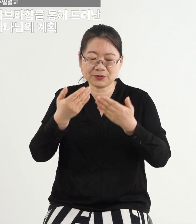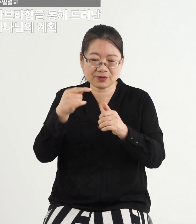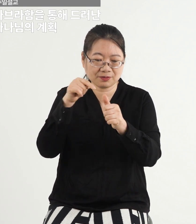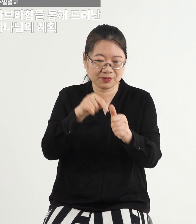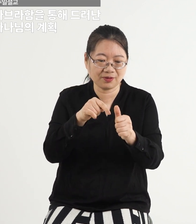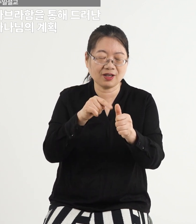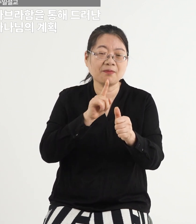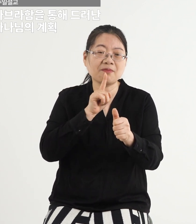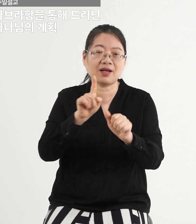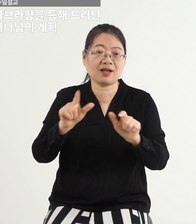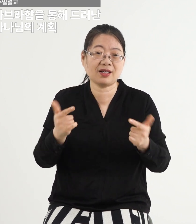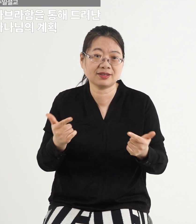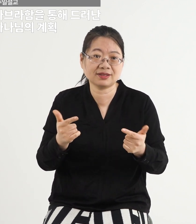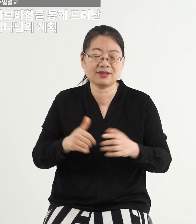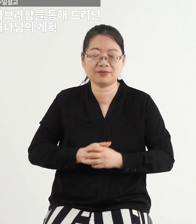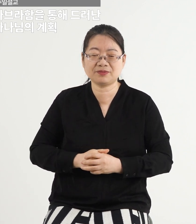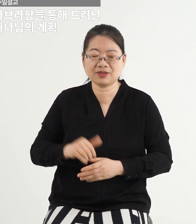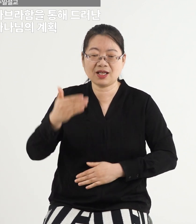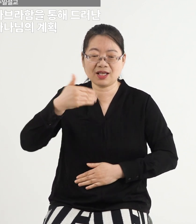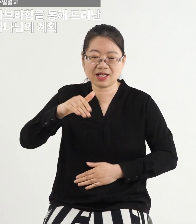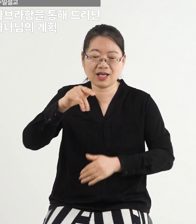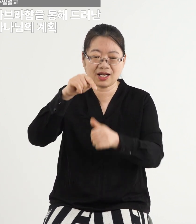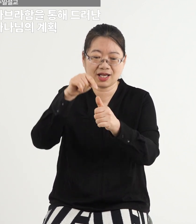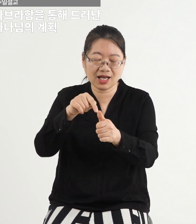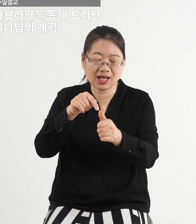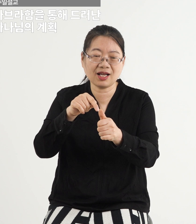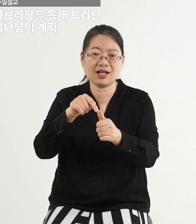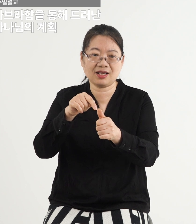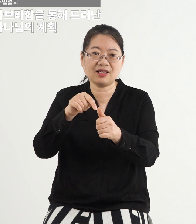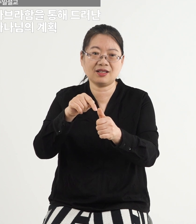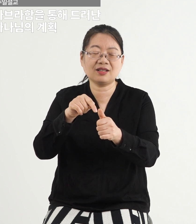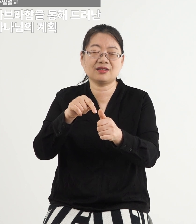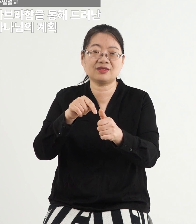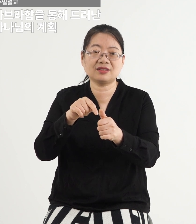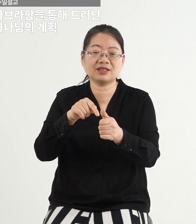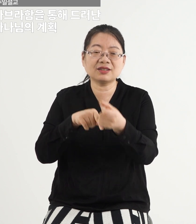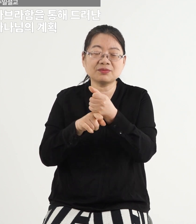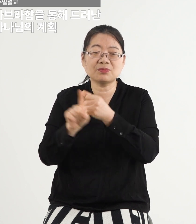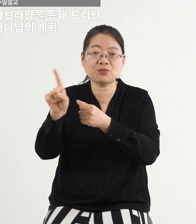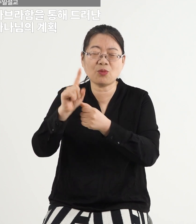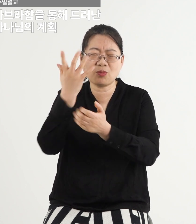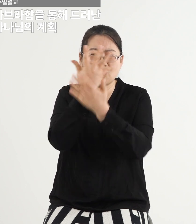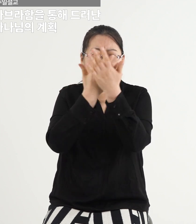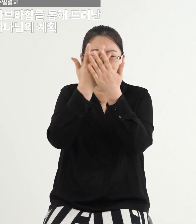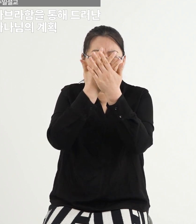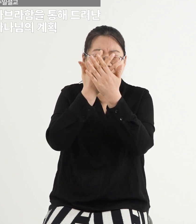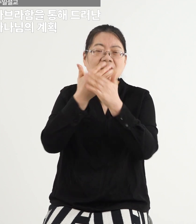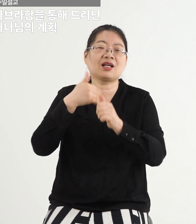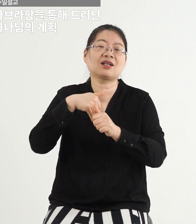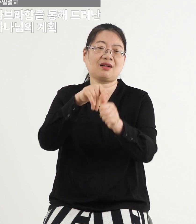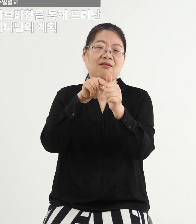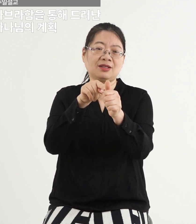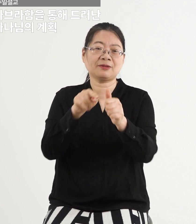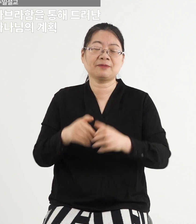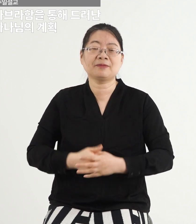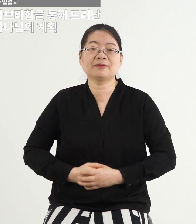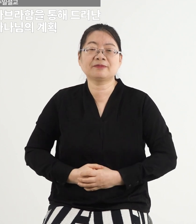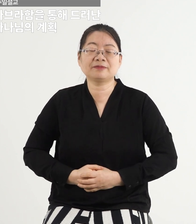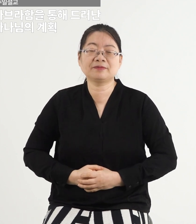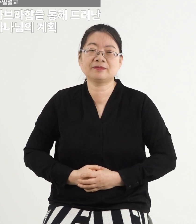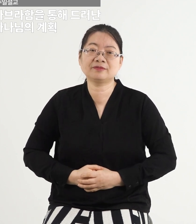명령문이 아니에요. 이 가라라는 동사 명령형으로 쓰여져 있는데 그냥 막연히 가라라는 거예요.